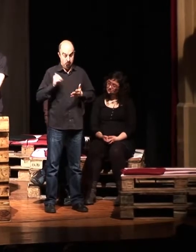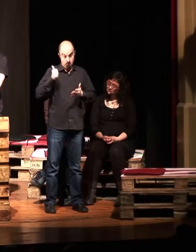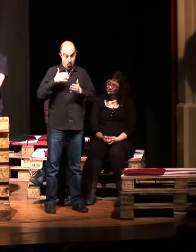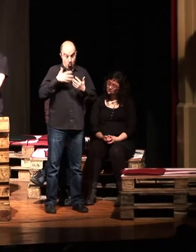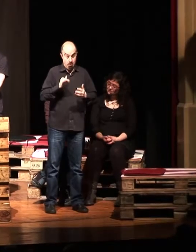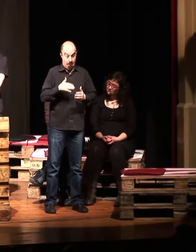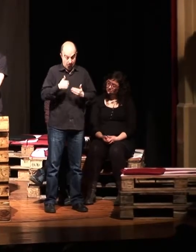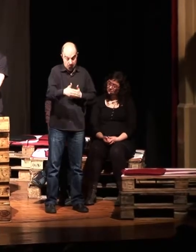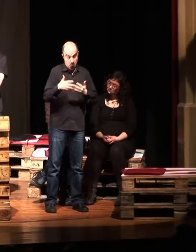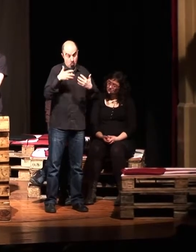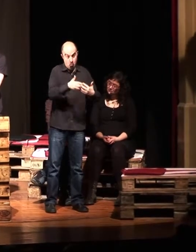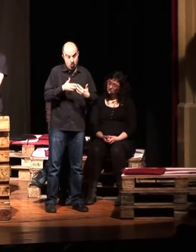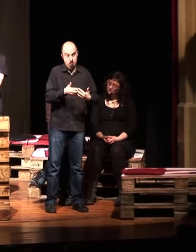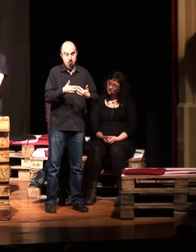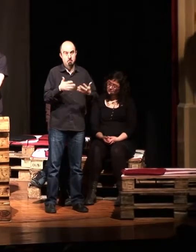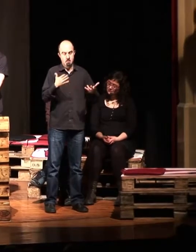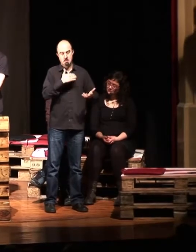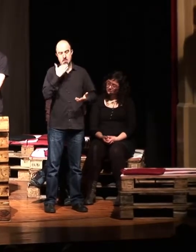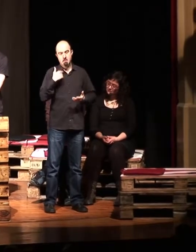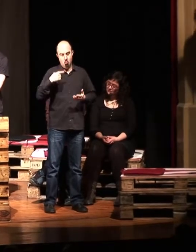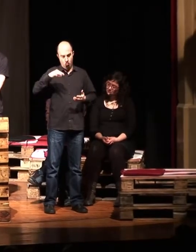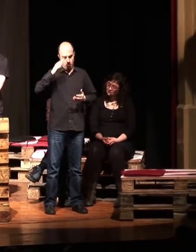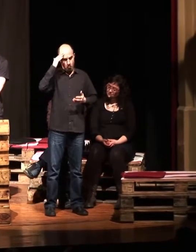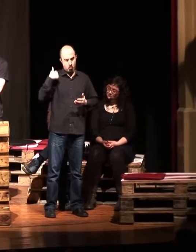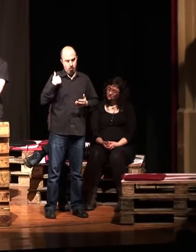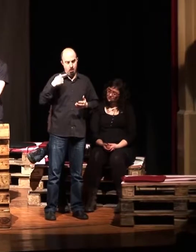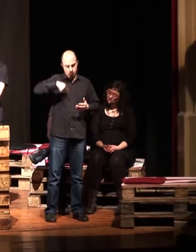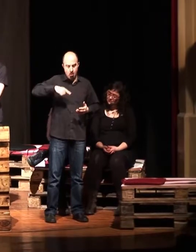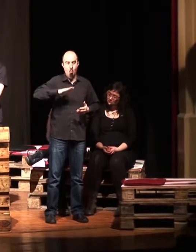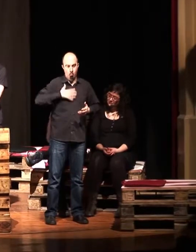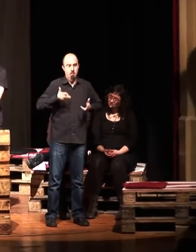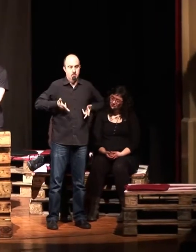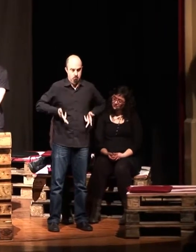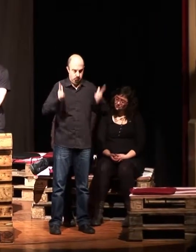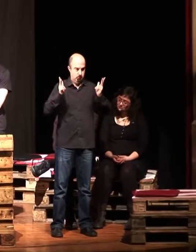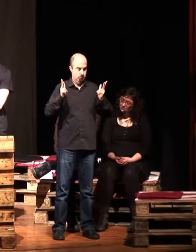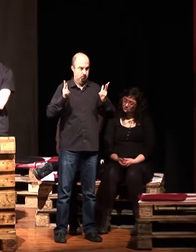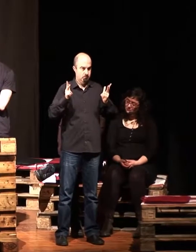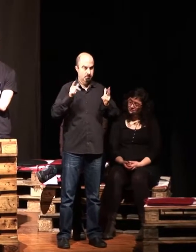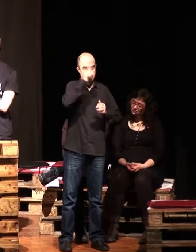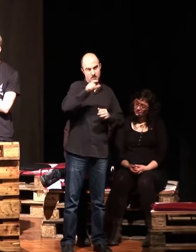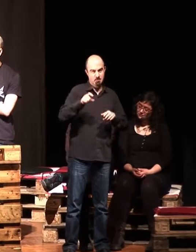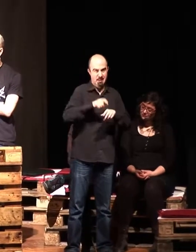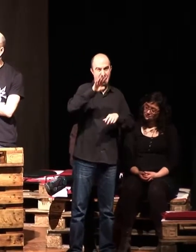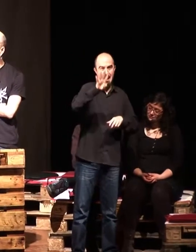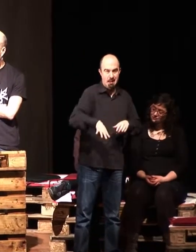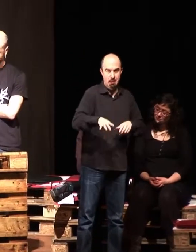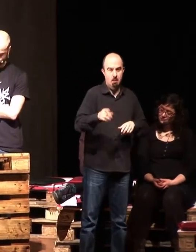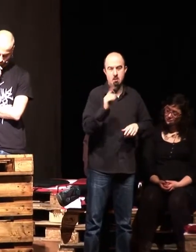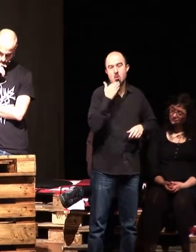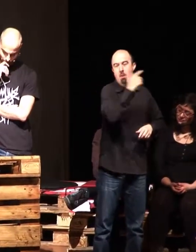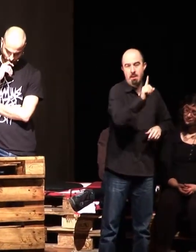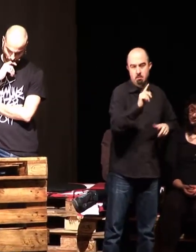com hem lluitat i lluitem, sabem que només el nostre poble es pot alliberar a si mateix. Sabem que els catalans ni demanarem